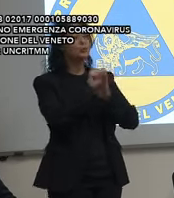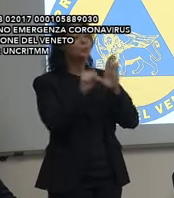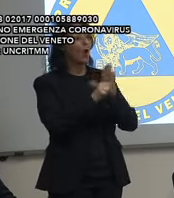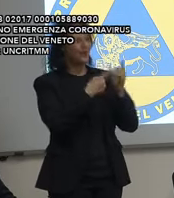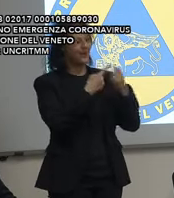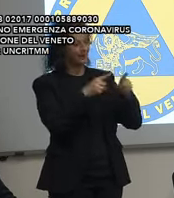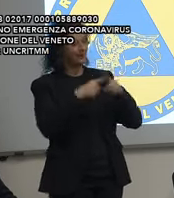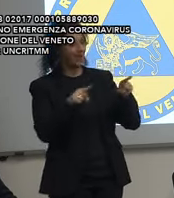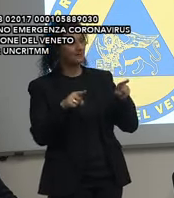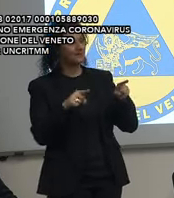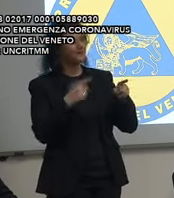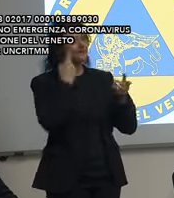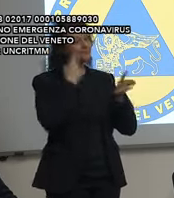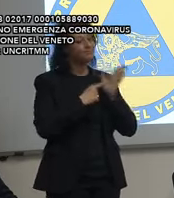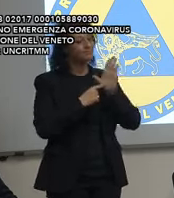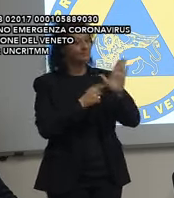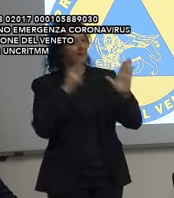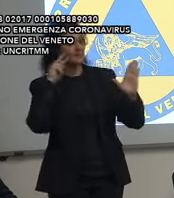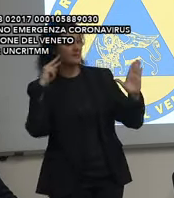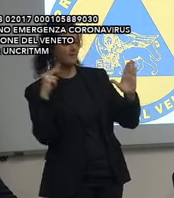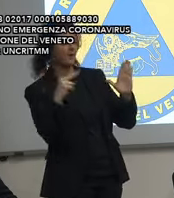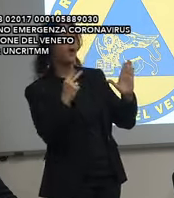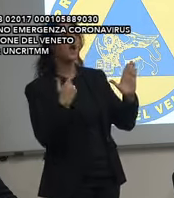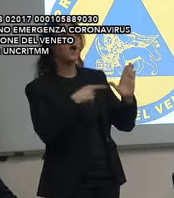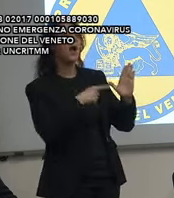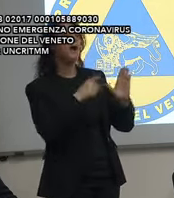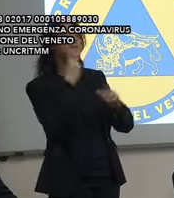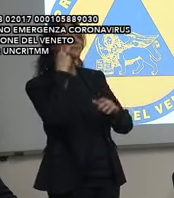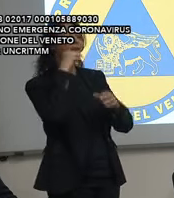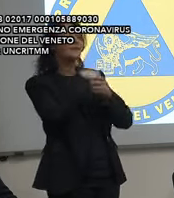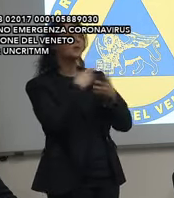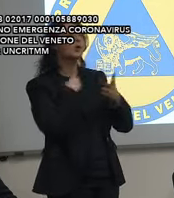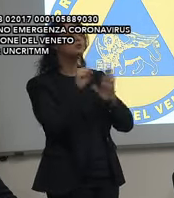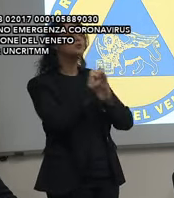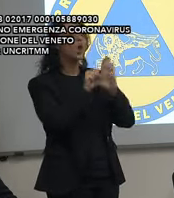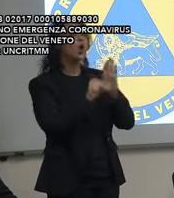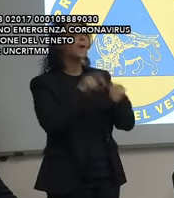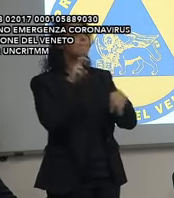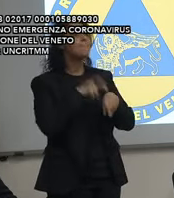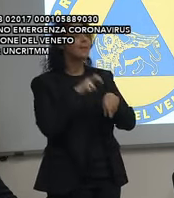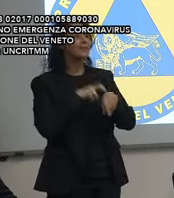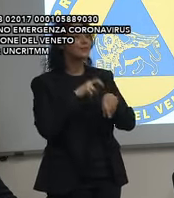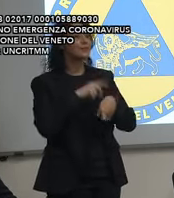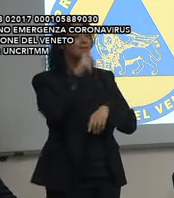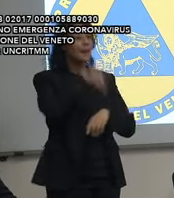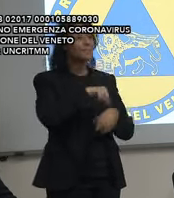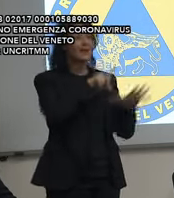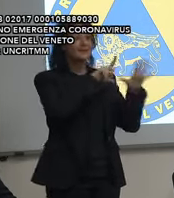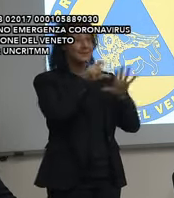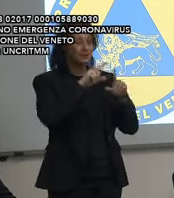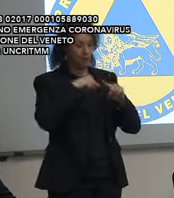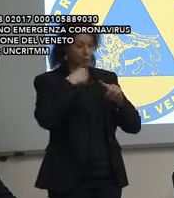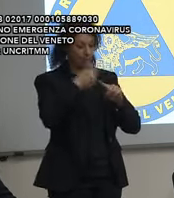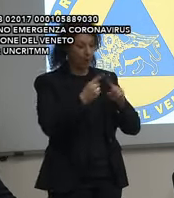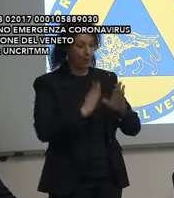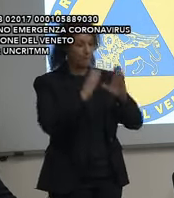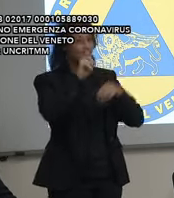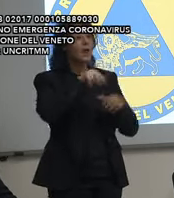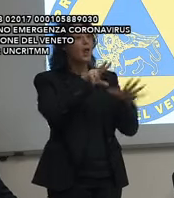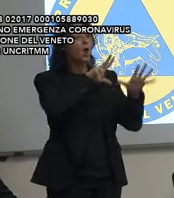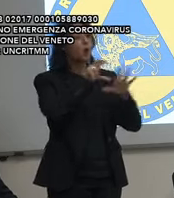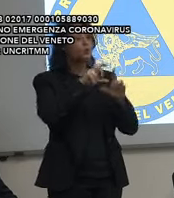che raccontano la storia della medicina. Raccontano la storia della medicina del 1700, del 1800, fino